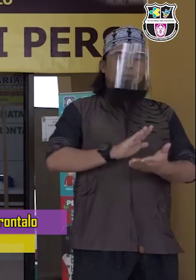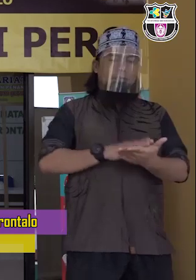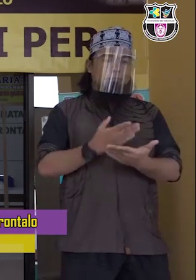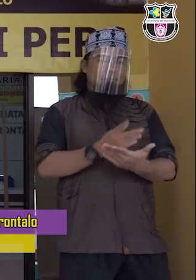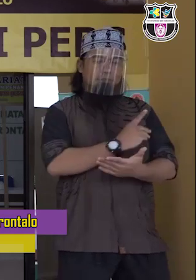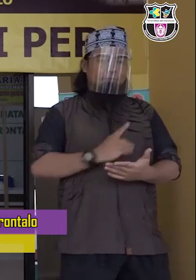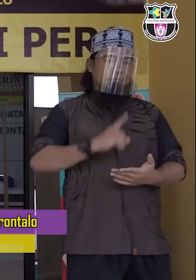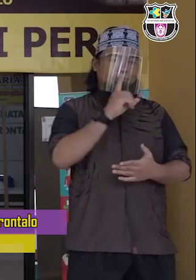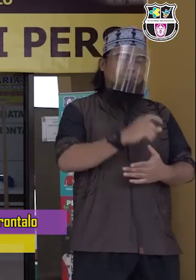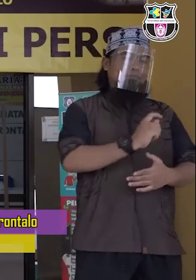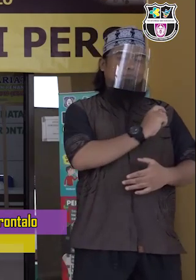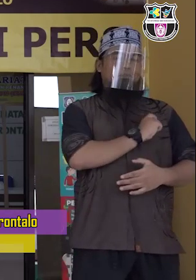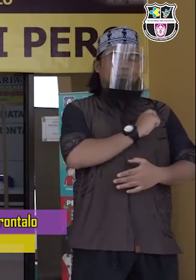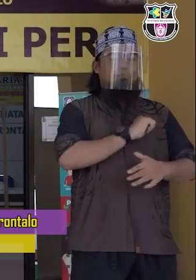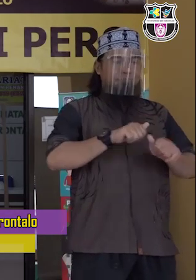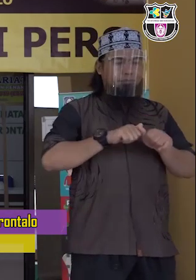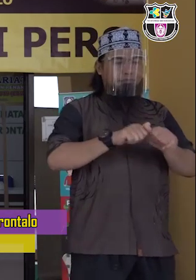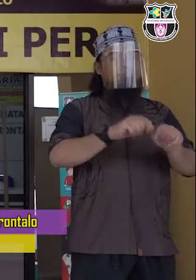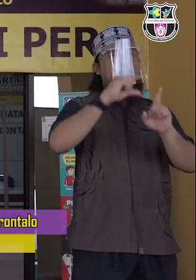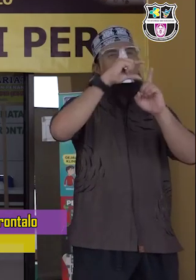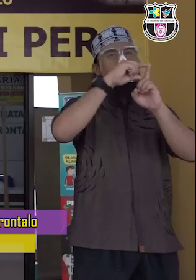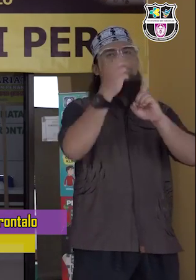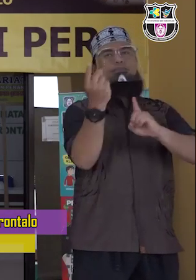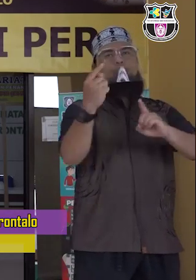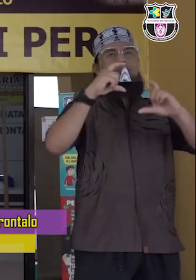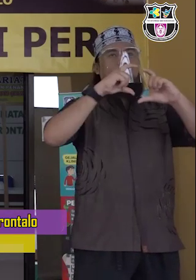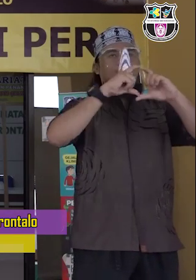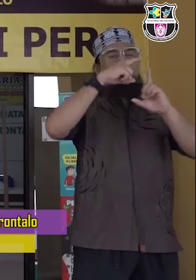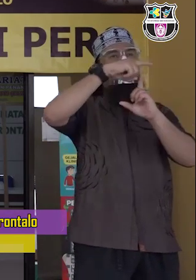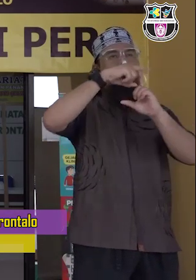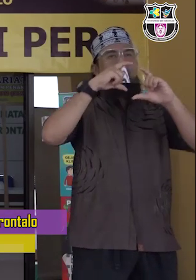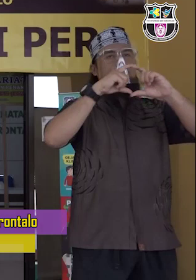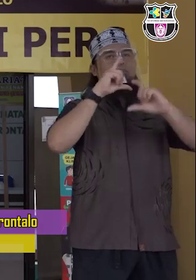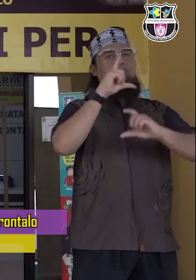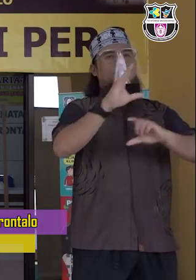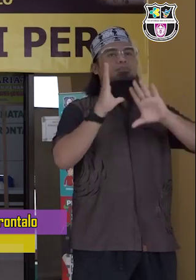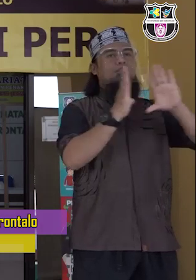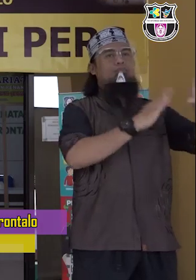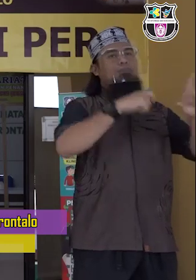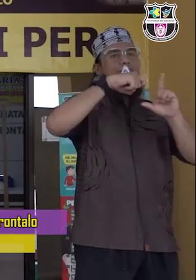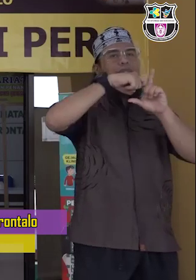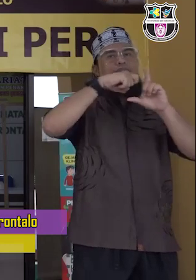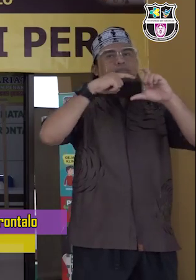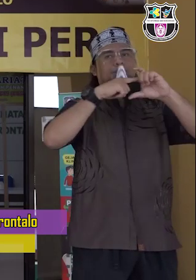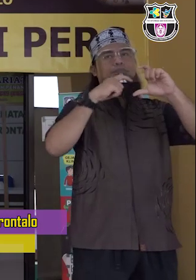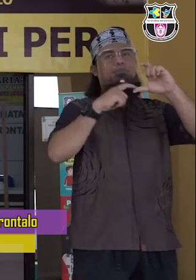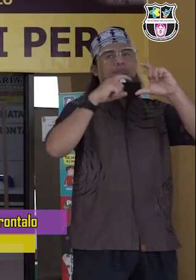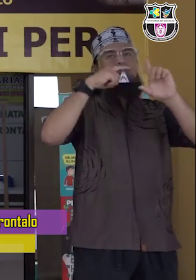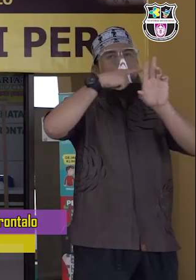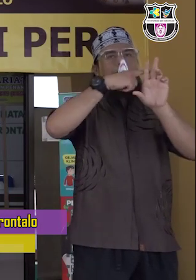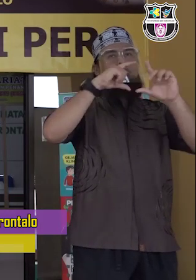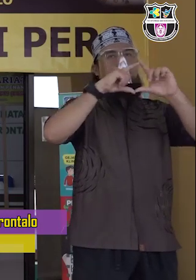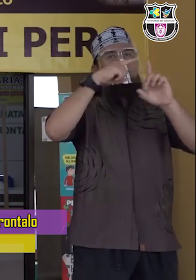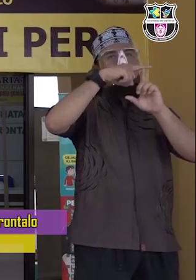sehingga tidak terjadi kematian seperti yang sudah berlangsung, di mana